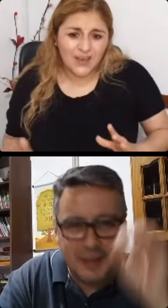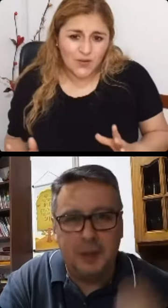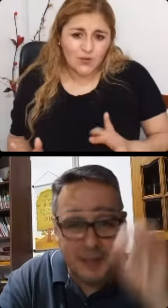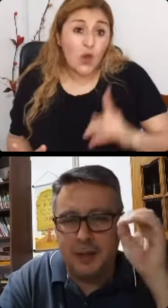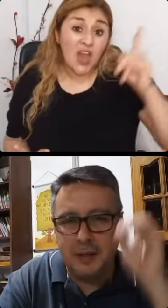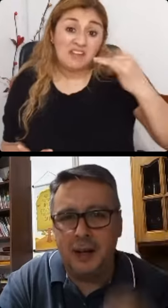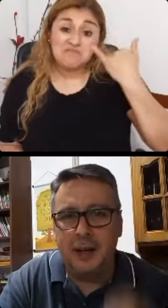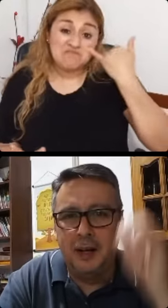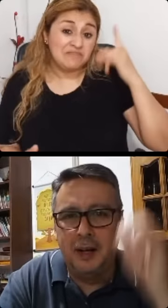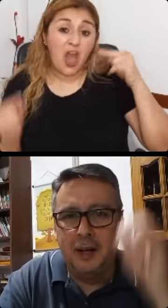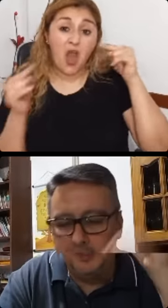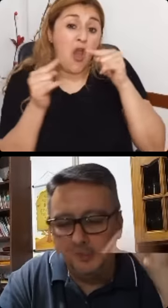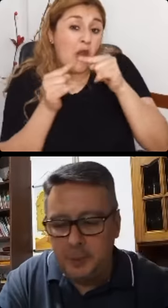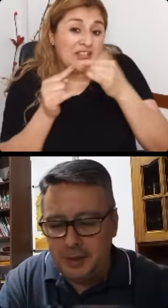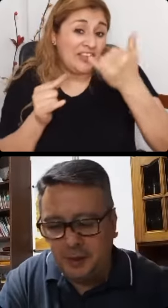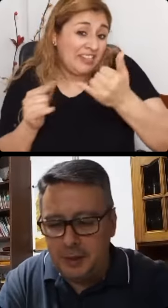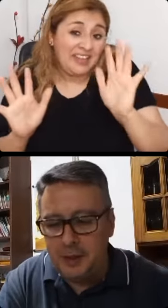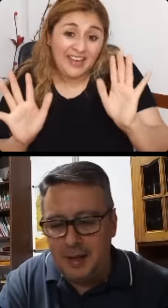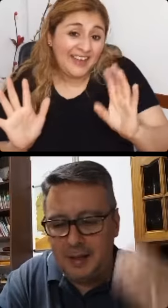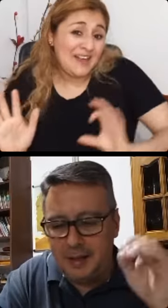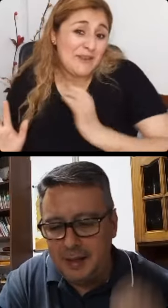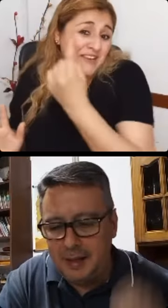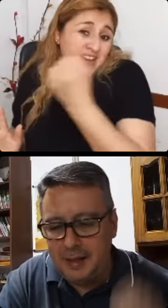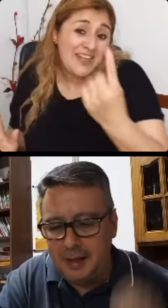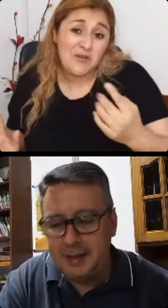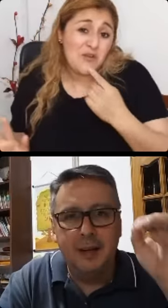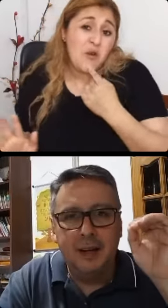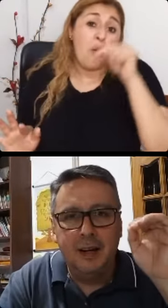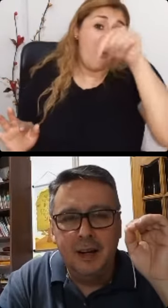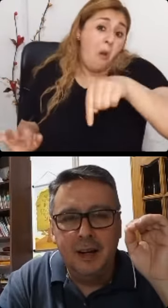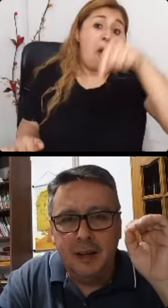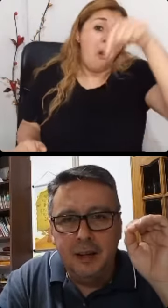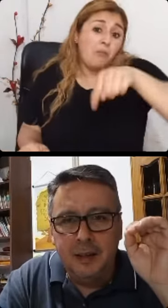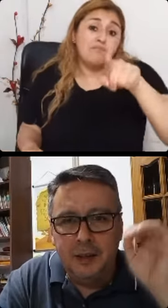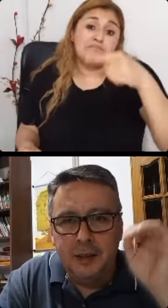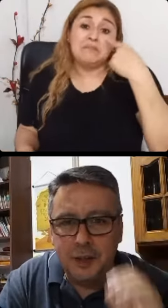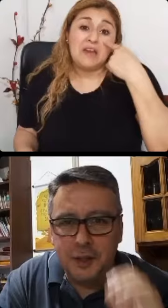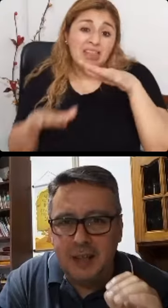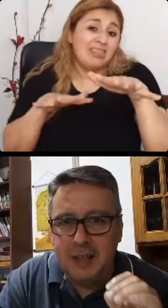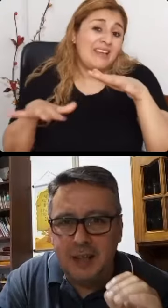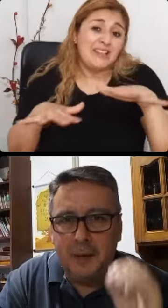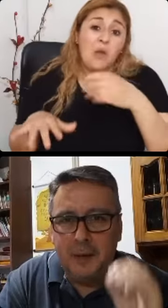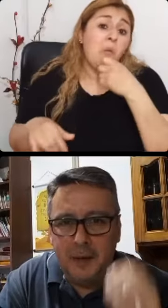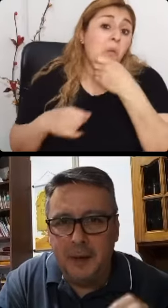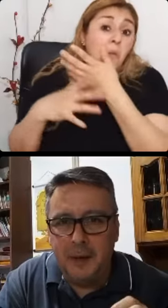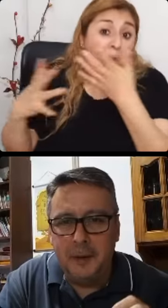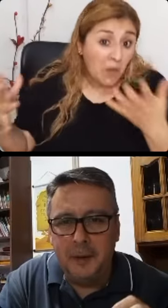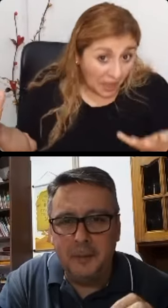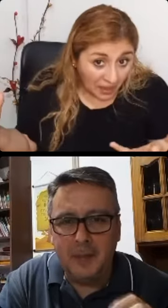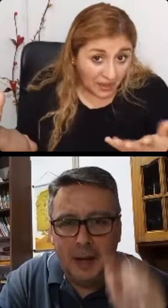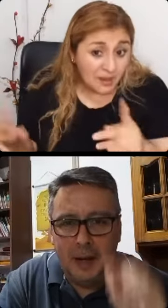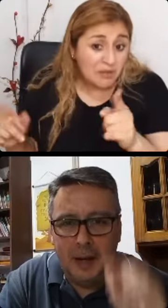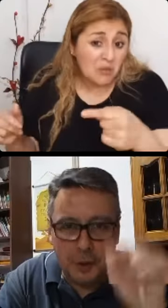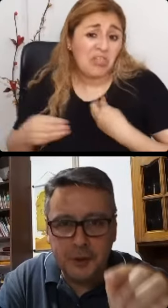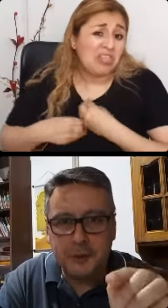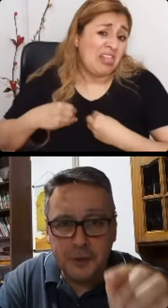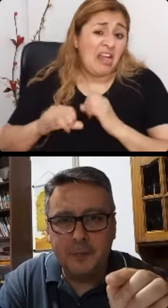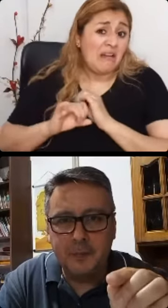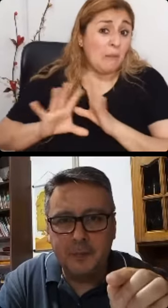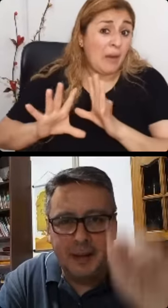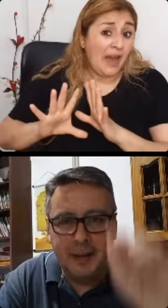seguro te puedo asegurar no importa no situación en la que estés Dios siempre ve en